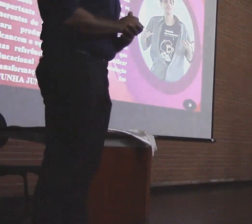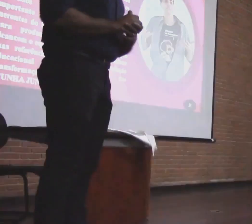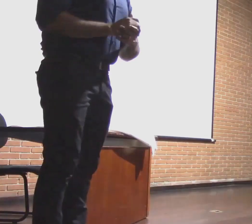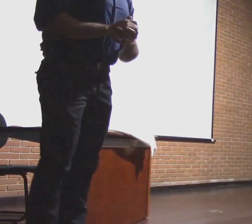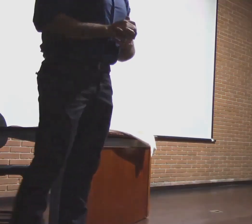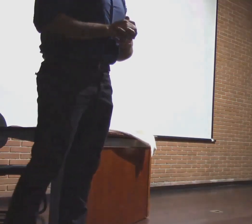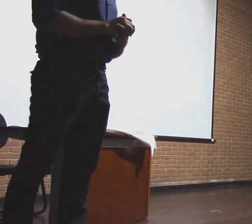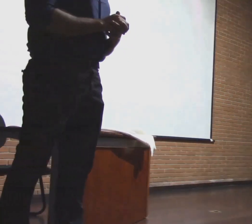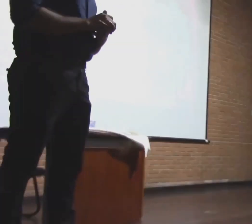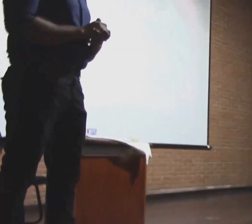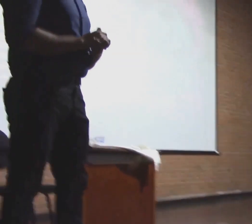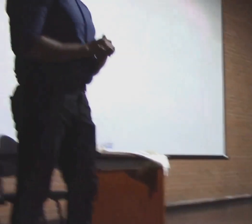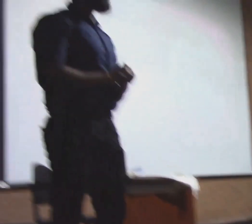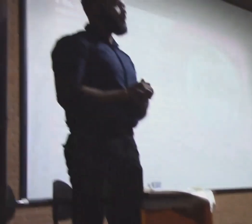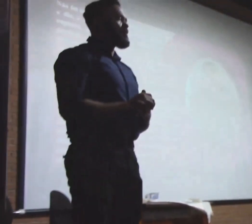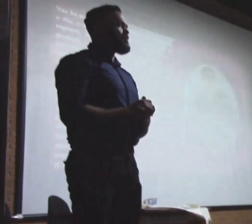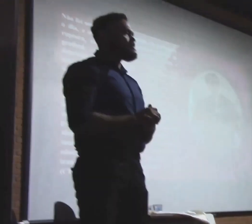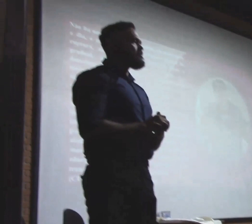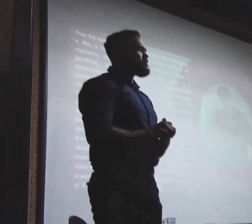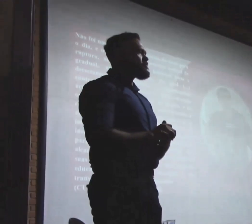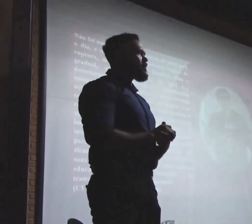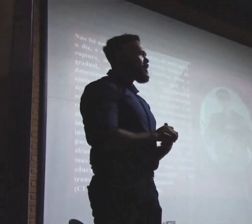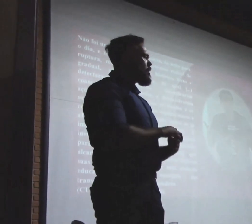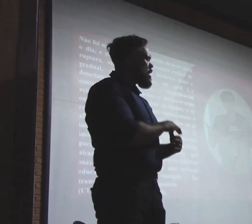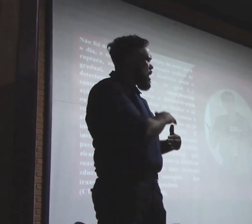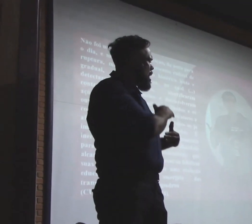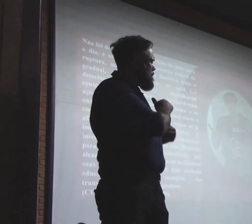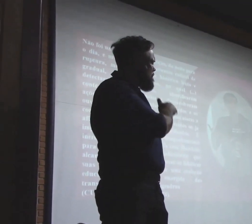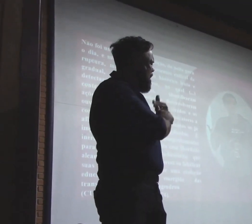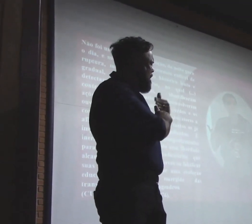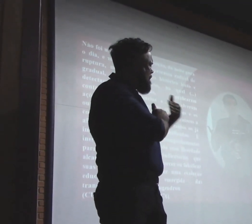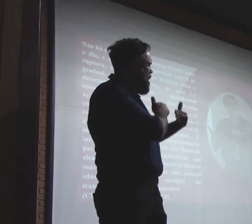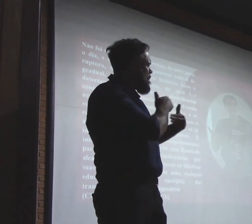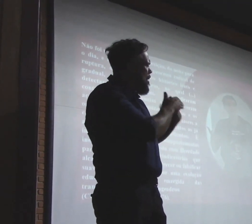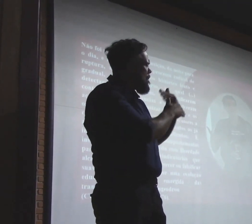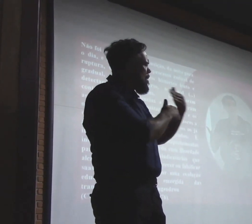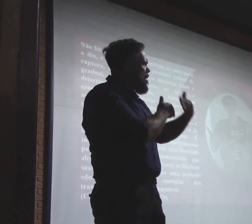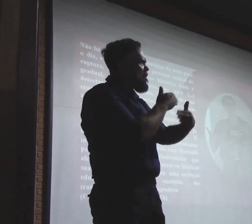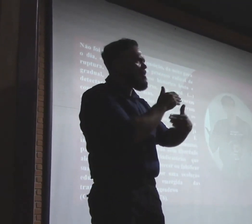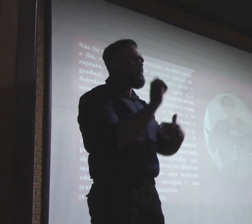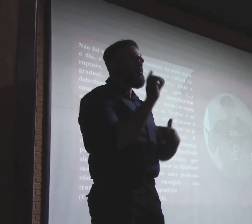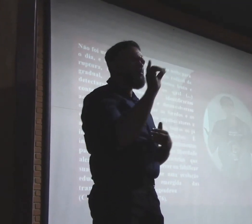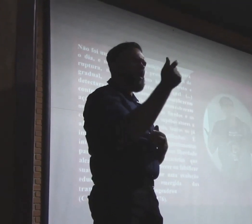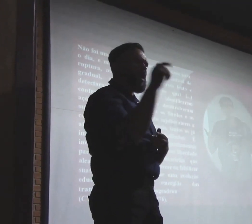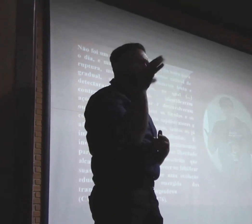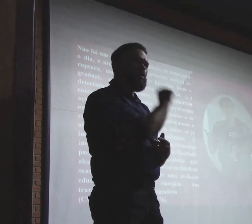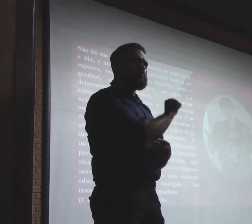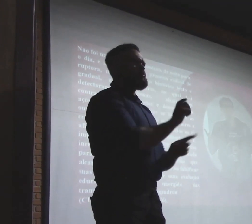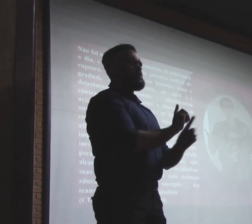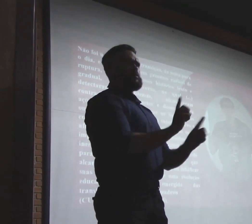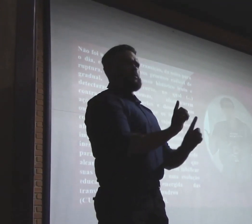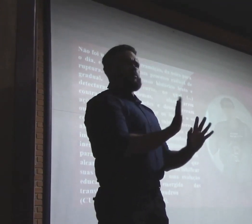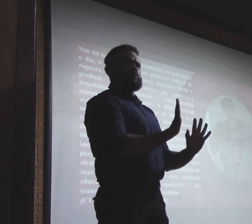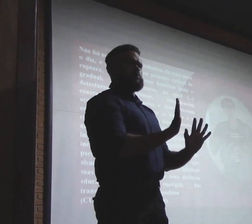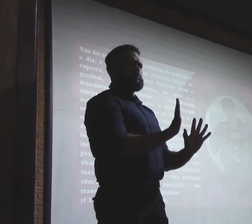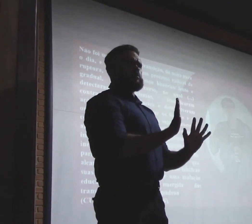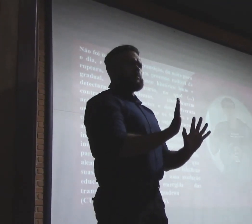Não foi um processo de transição da noite para o dia, e muito menos um